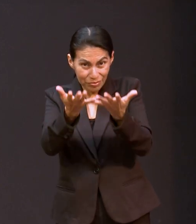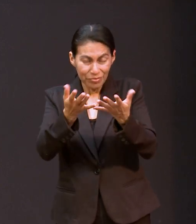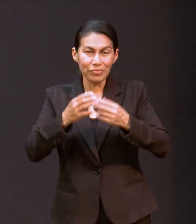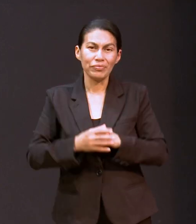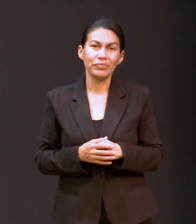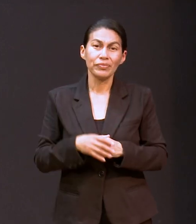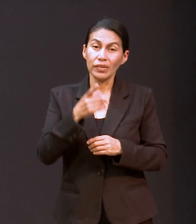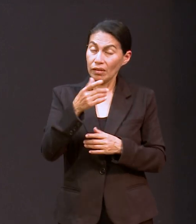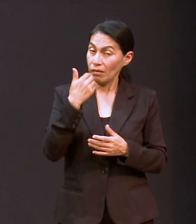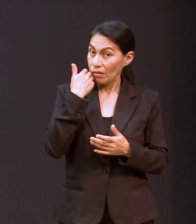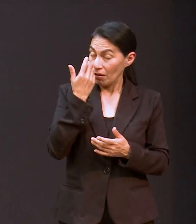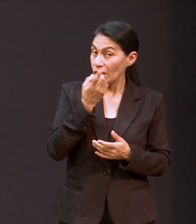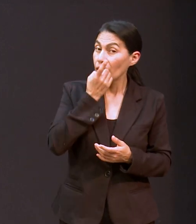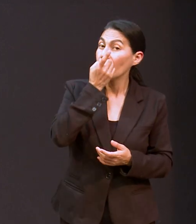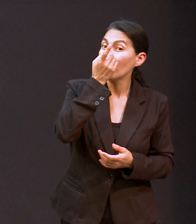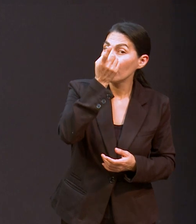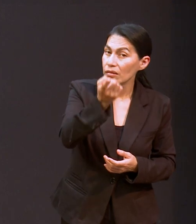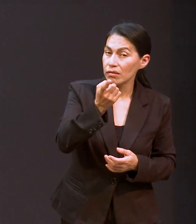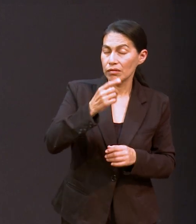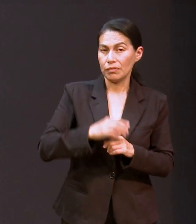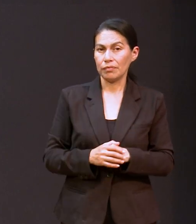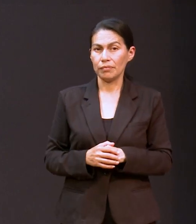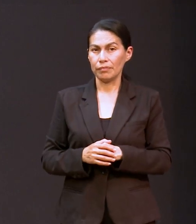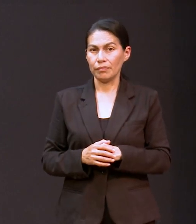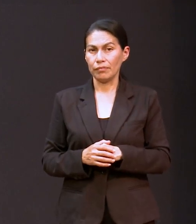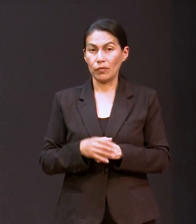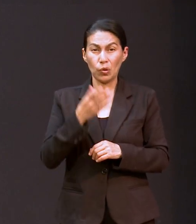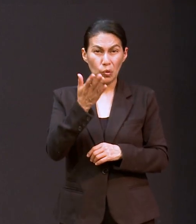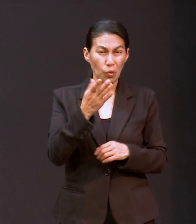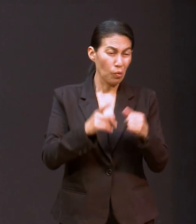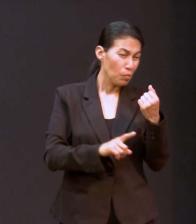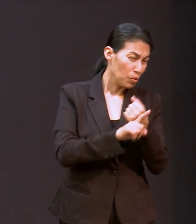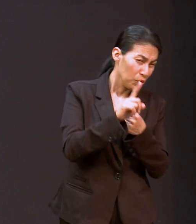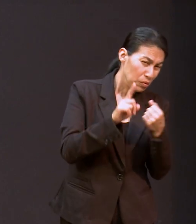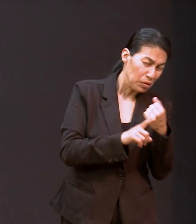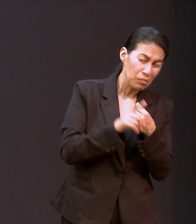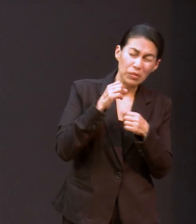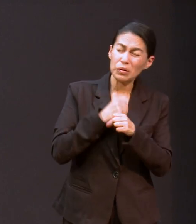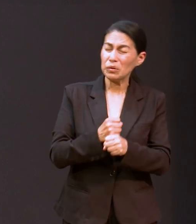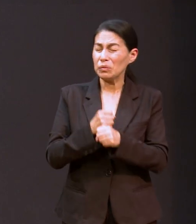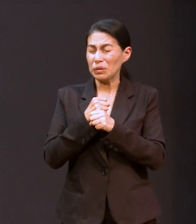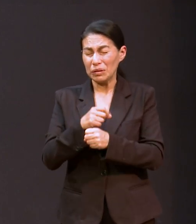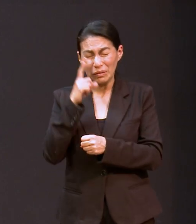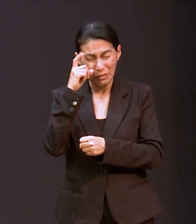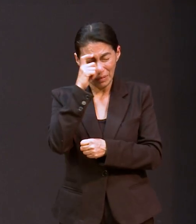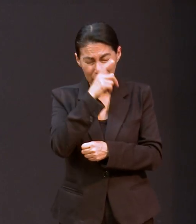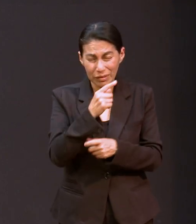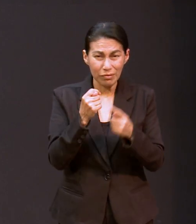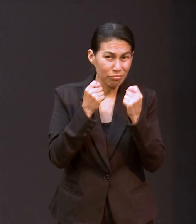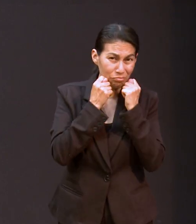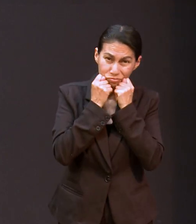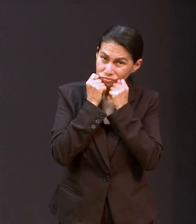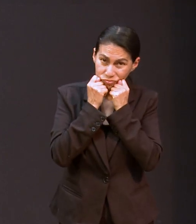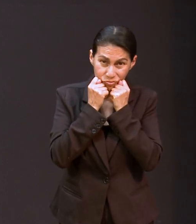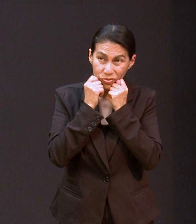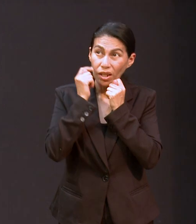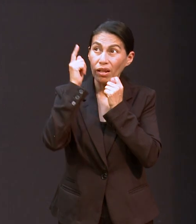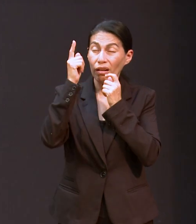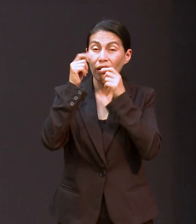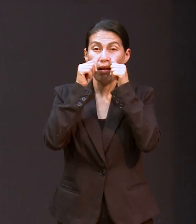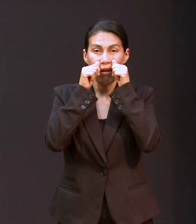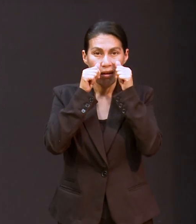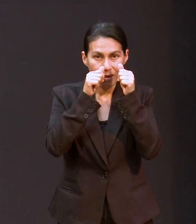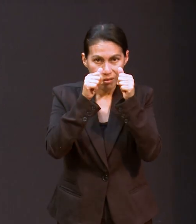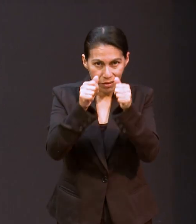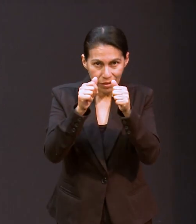es todo para ti y lo que quiere decirte hoy es decirte que no importa la situación que tú estés él quiere escuchar